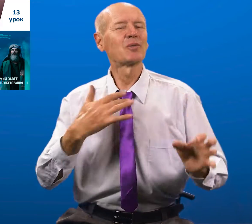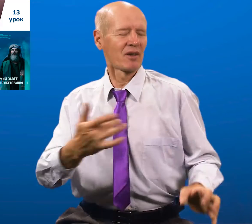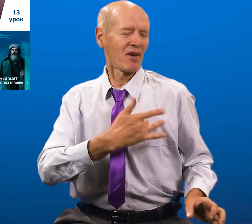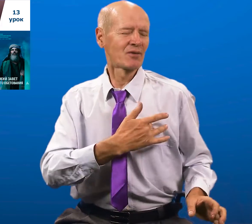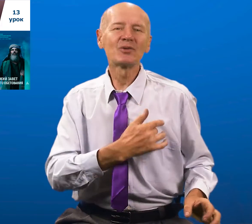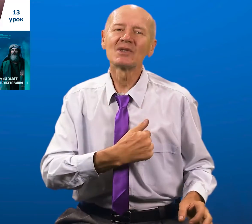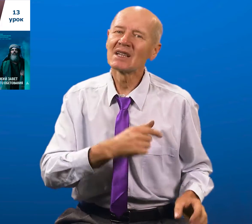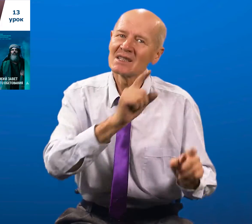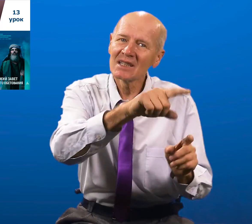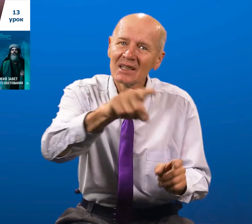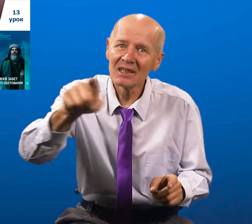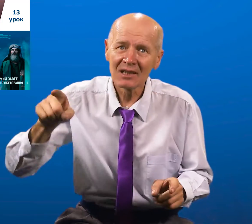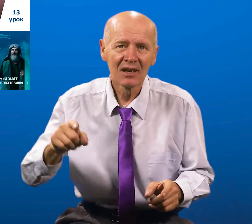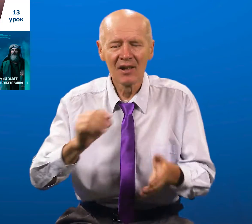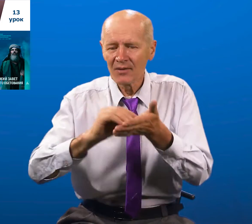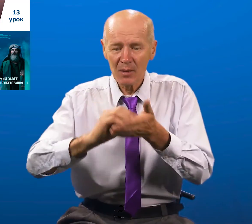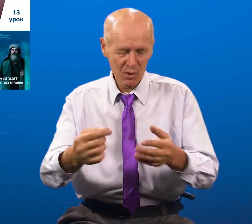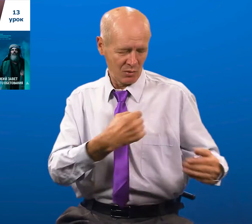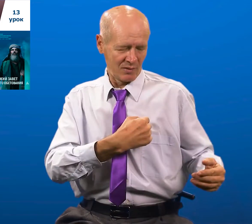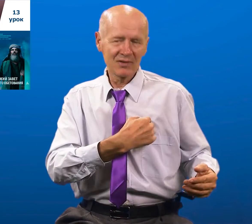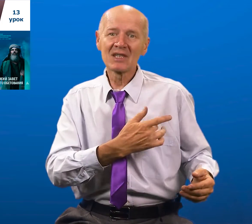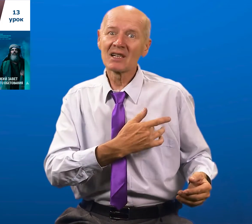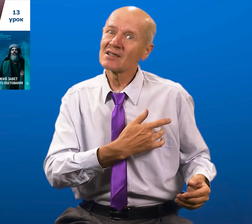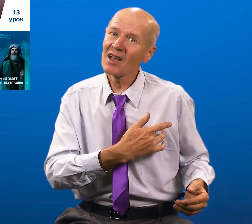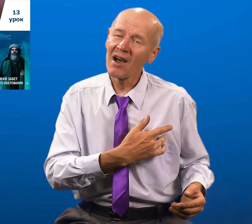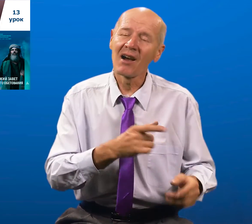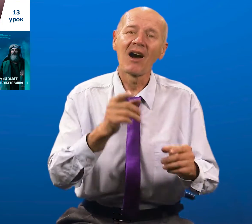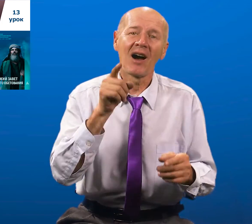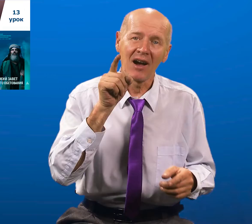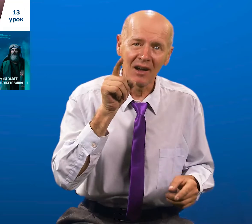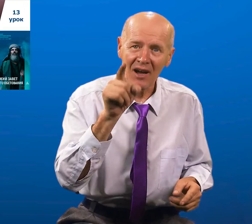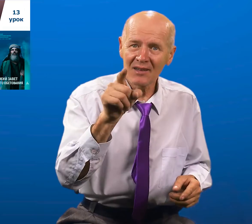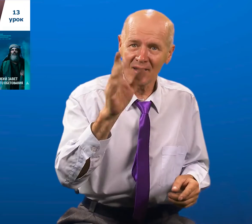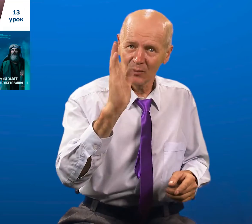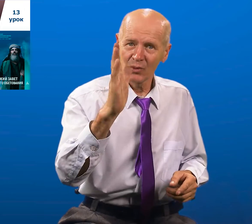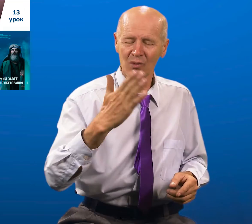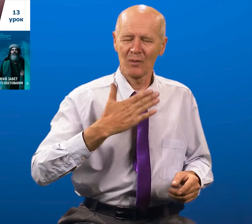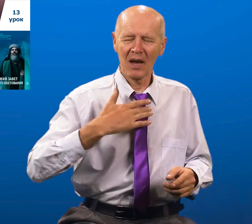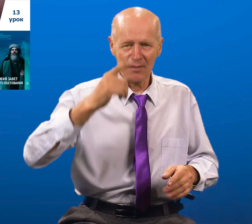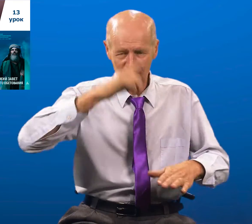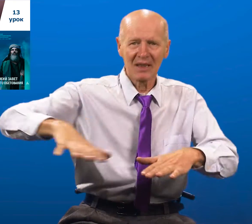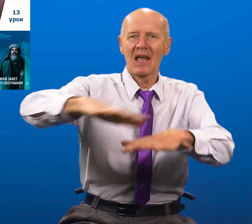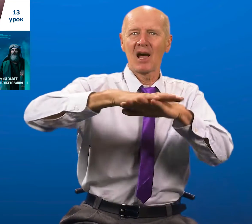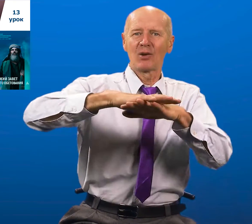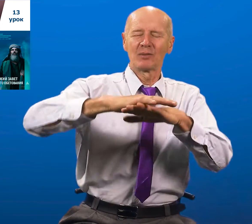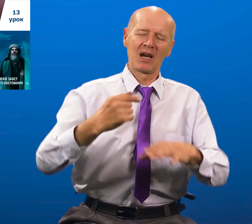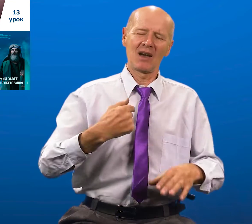на сердцах их напишу его, и буду им Богом, а они будут моим